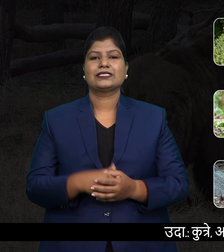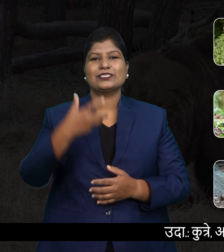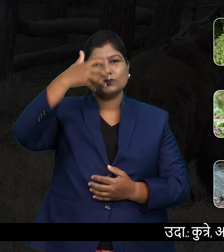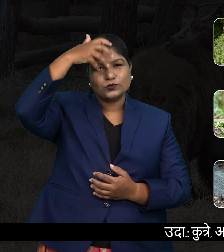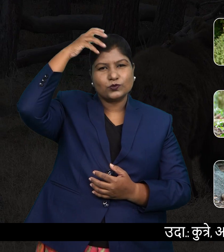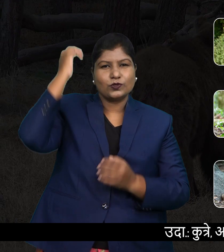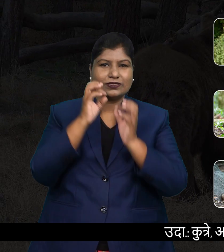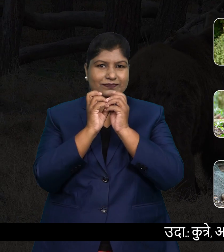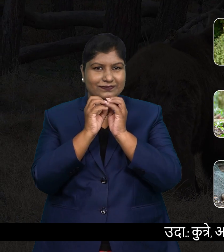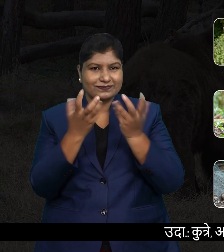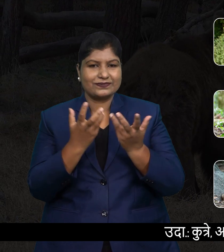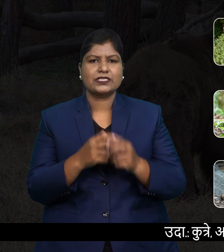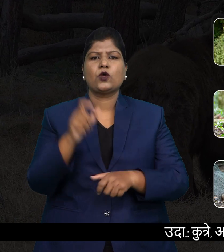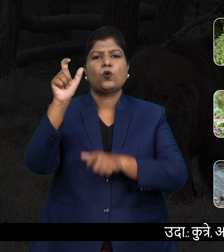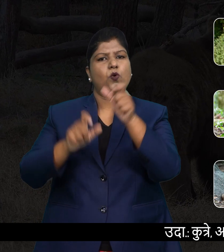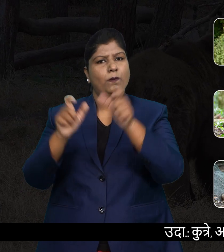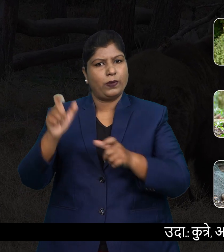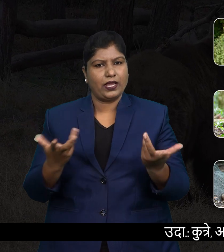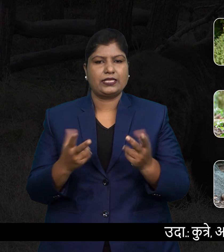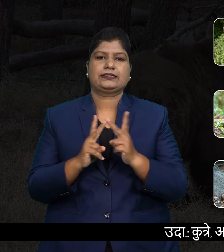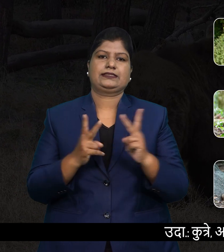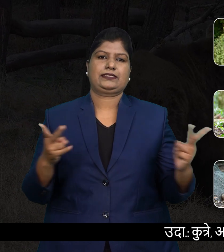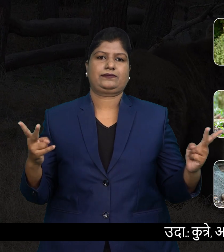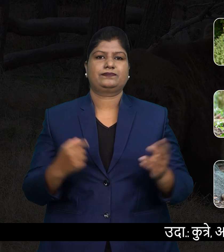मानव इत्यादी.